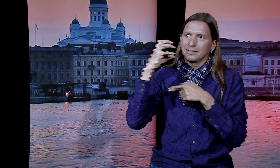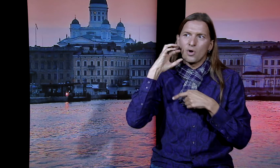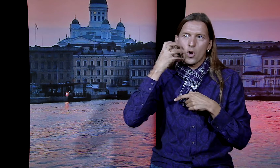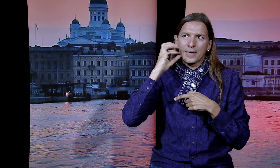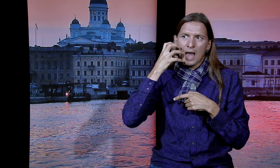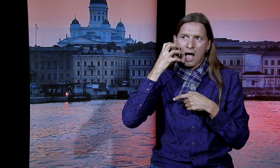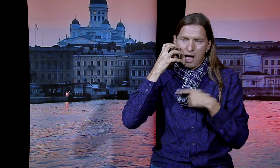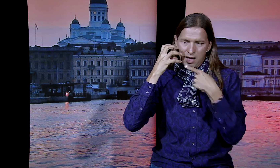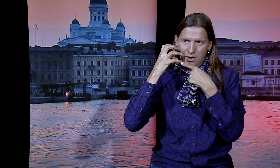käsimuoto.